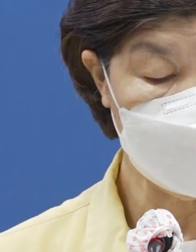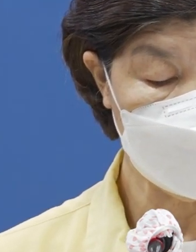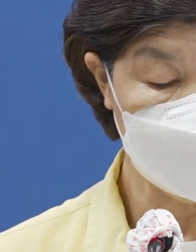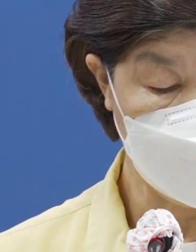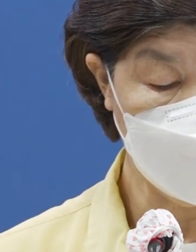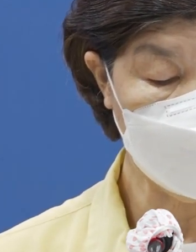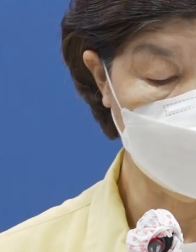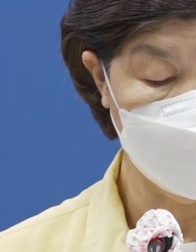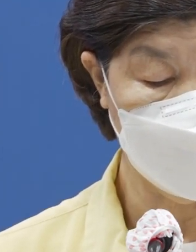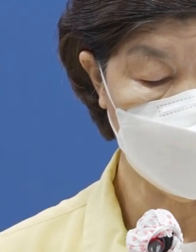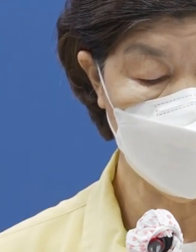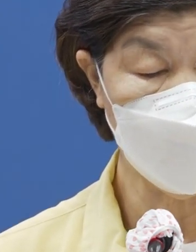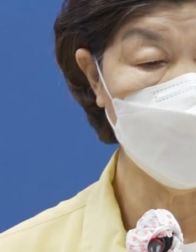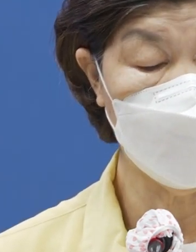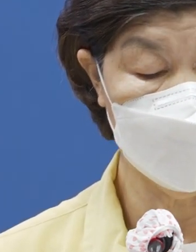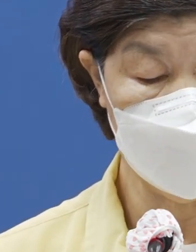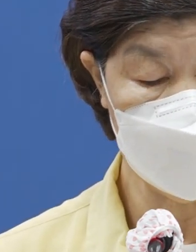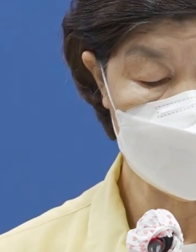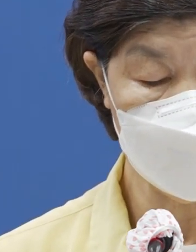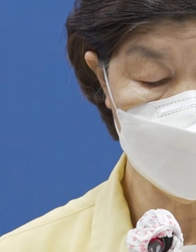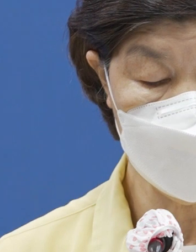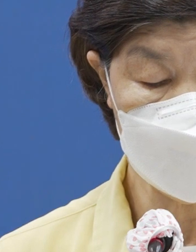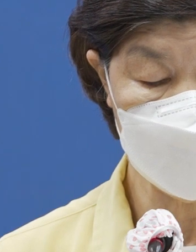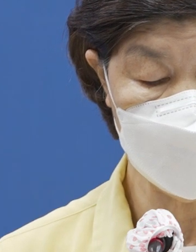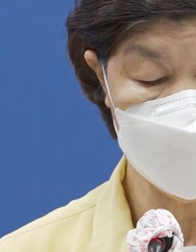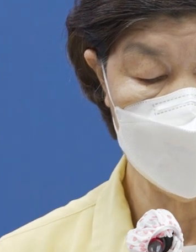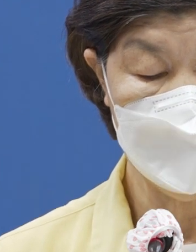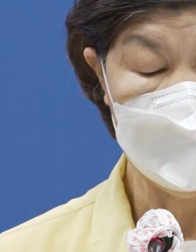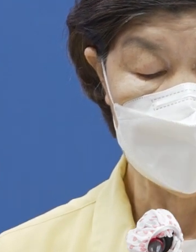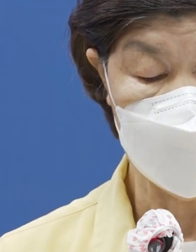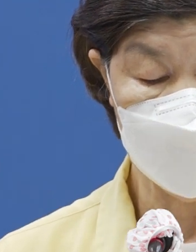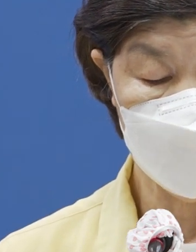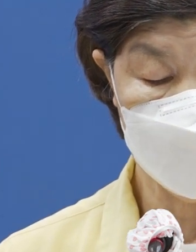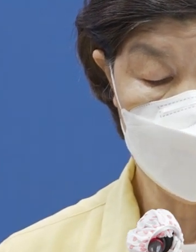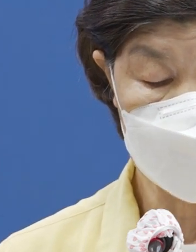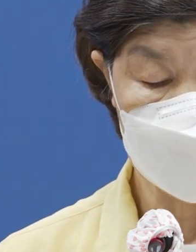추경 예산 재원은 보통 교부금 등 정부 이전 수입